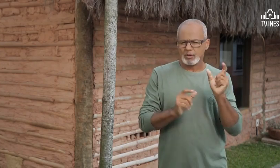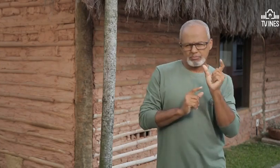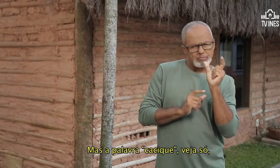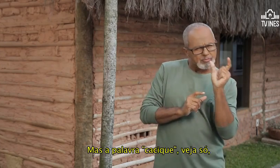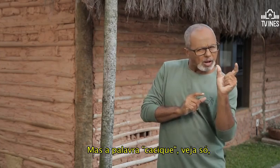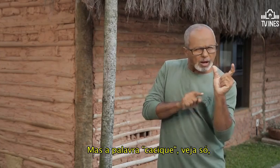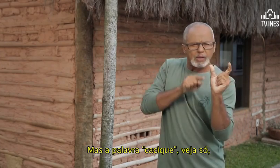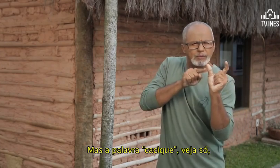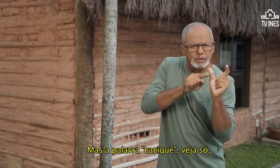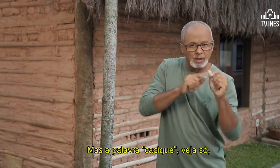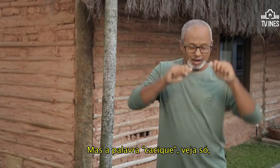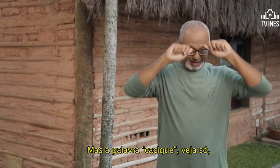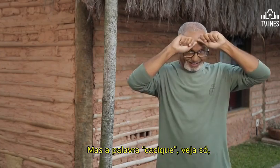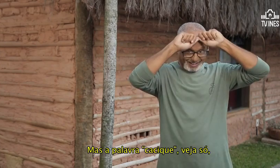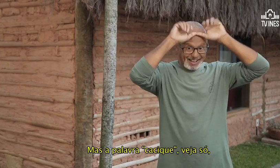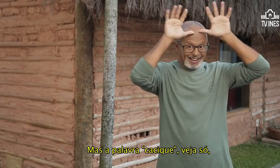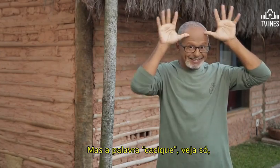Mas a palavra cacique, veja só,